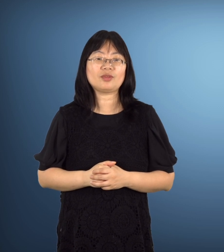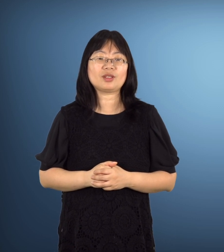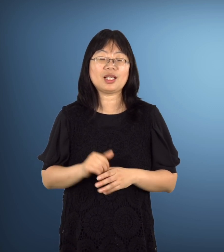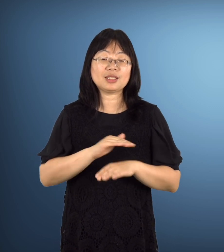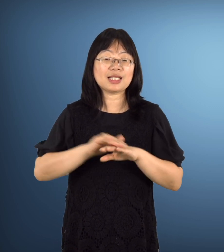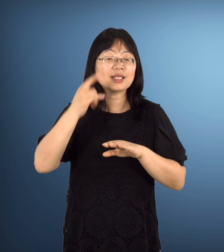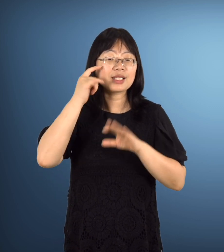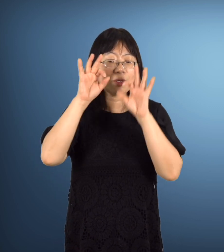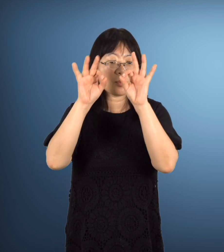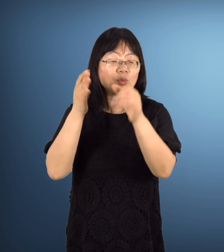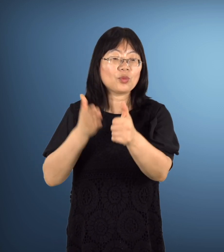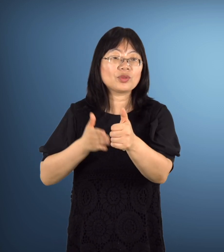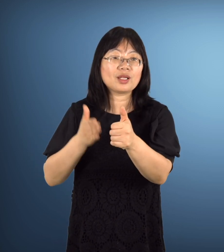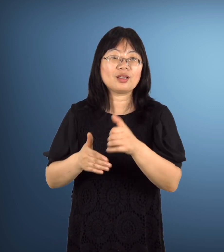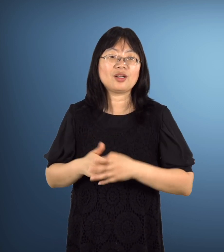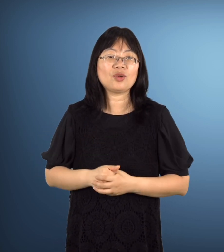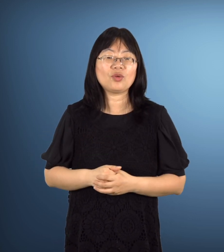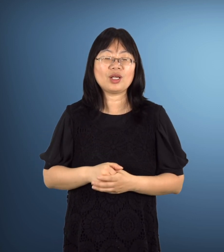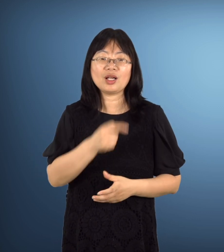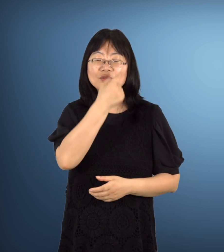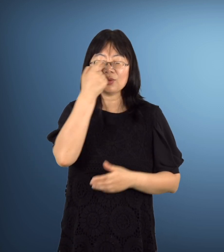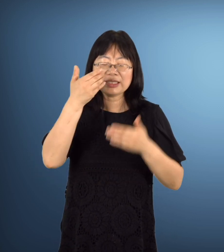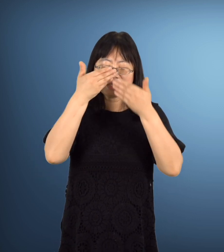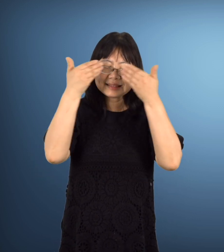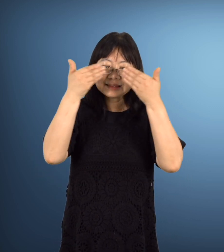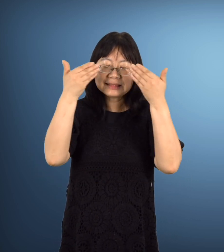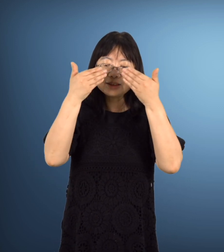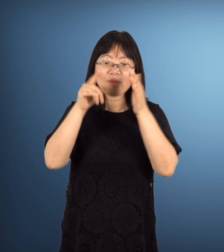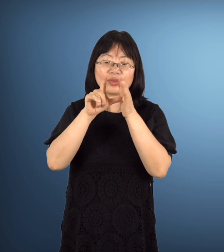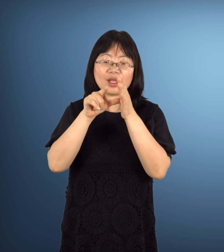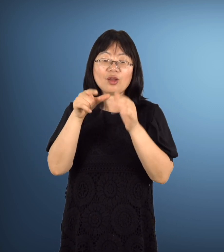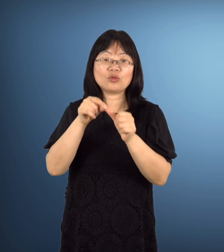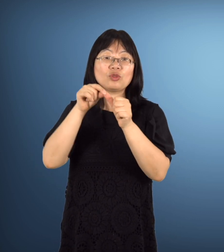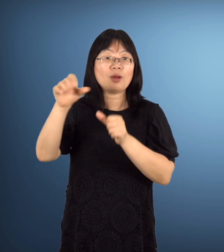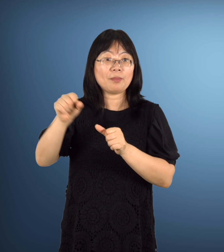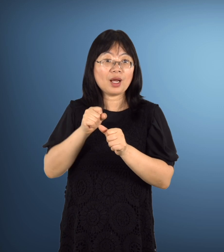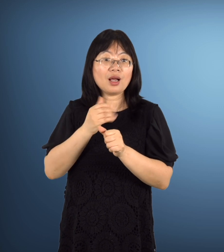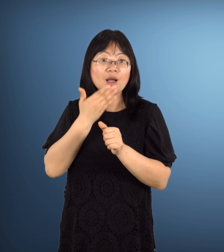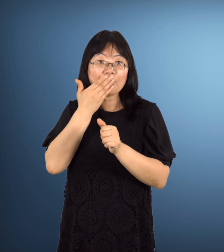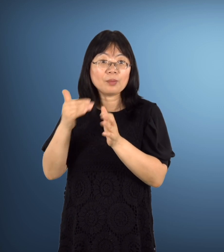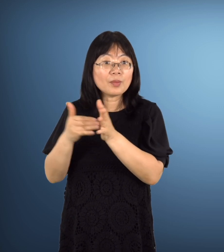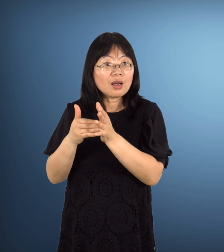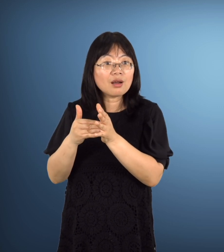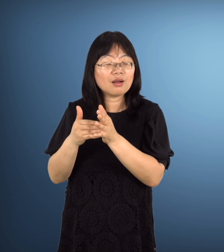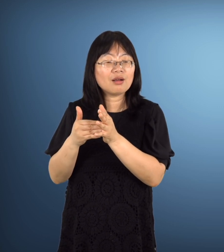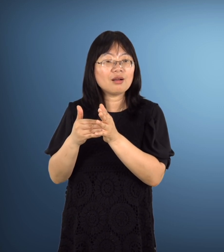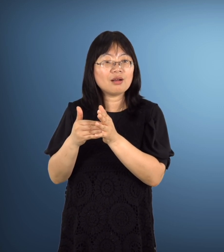잘 생각해 보세요. 눈을 씻었을 때 구원을 받은 겁니까?